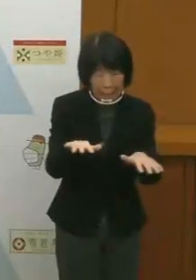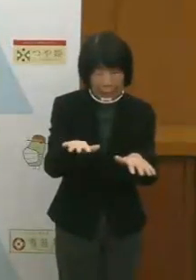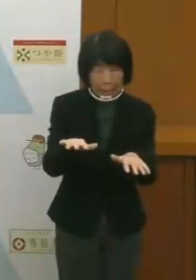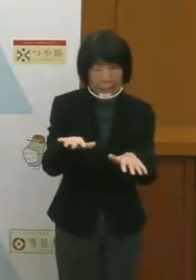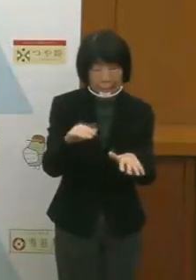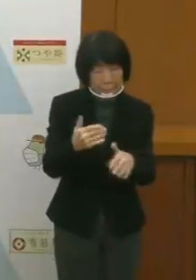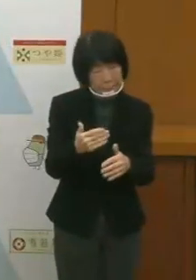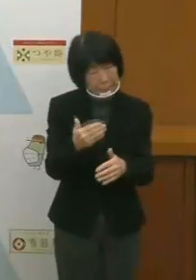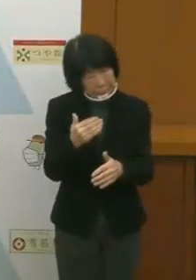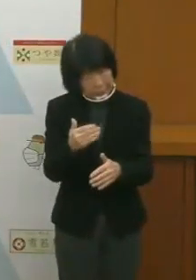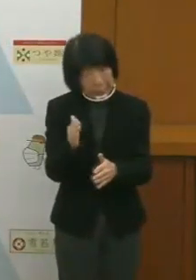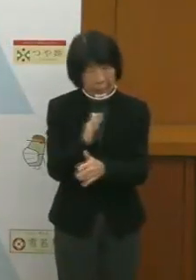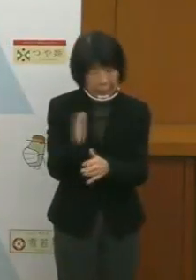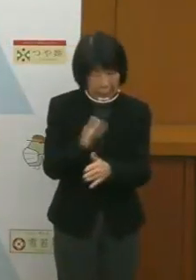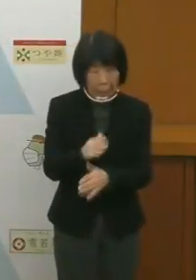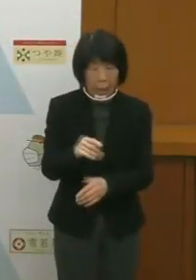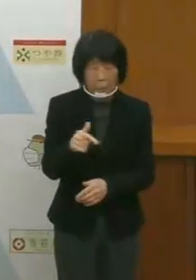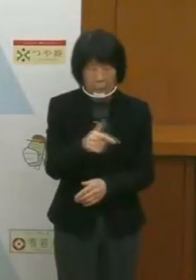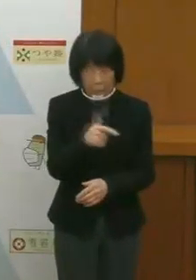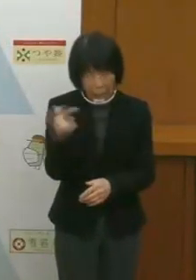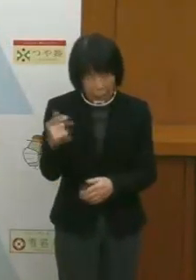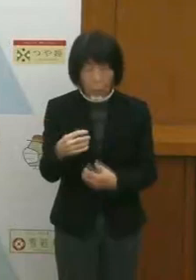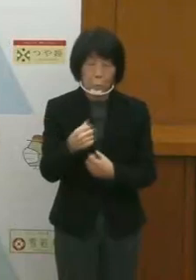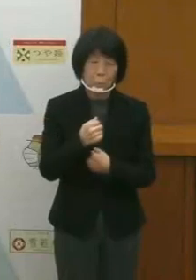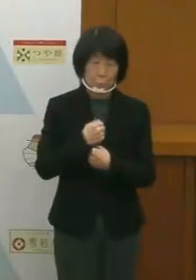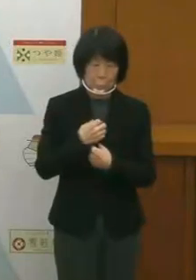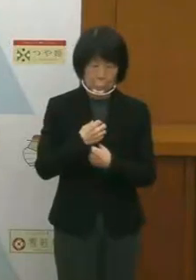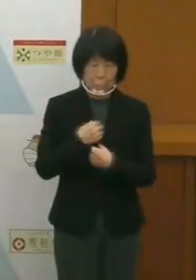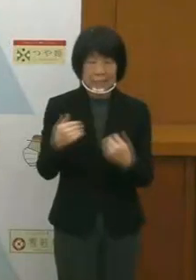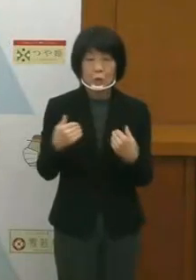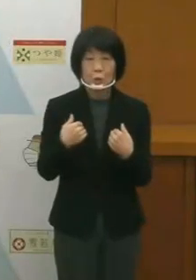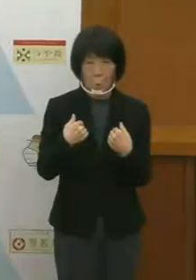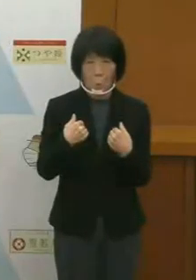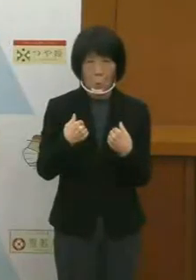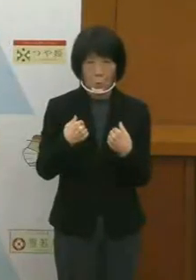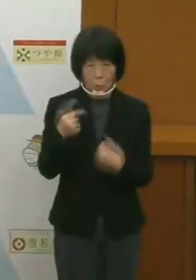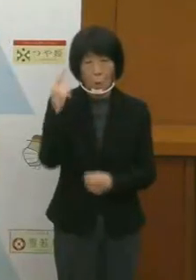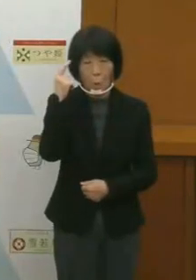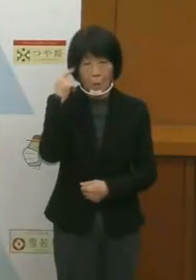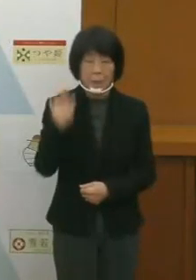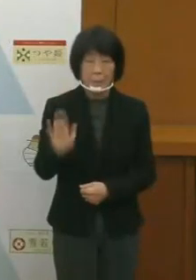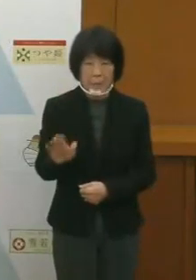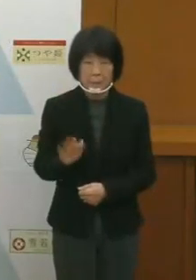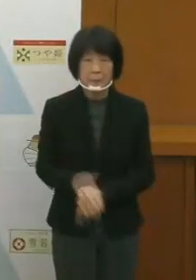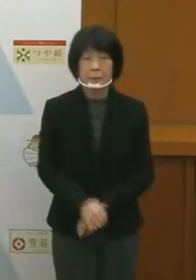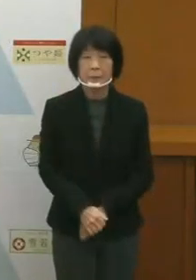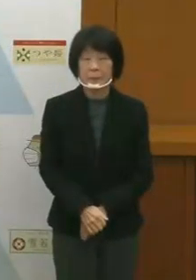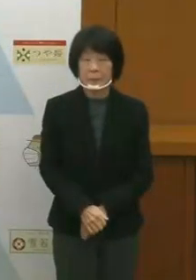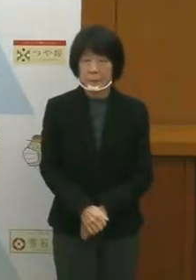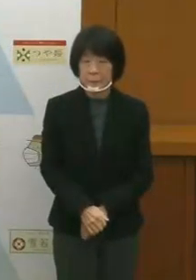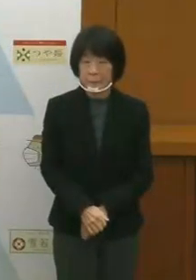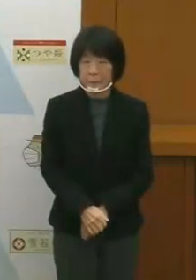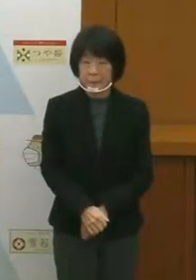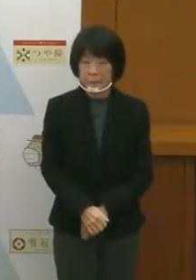ことで、大変警戒をしなければならないというふうに思っているところでございます。